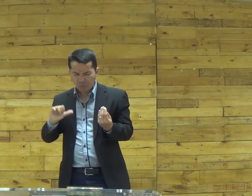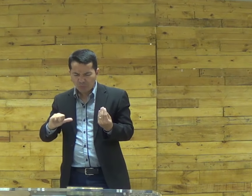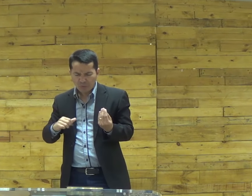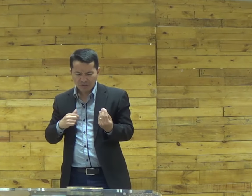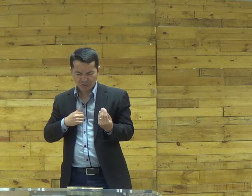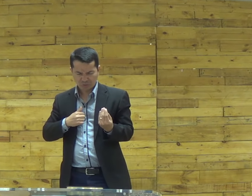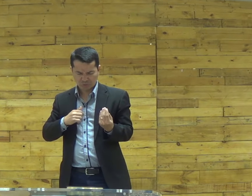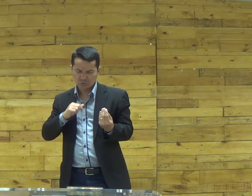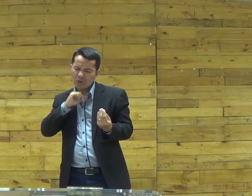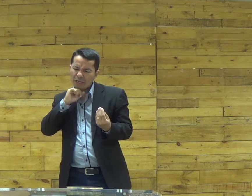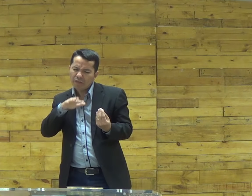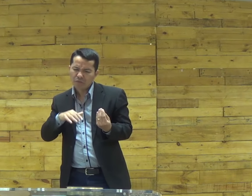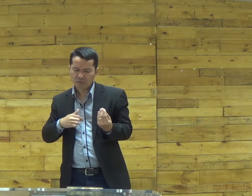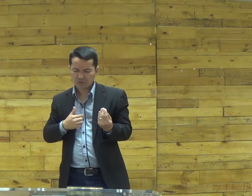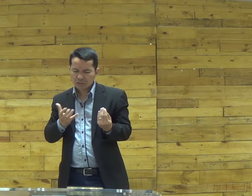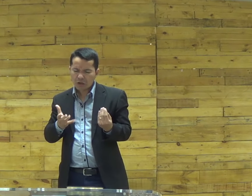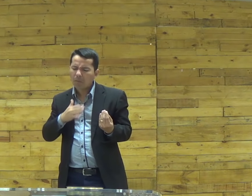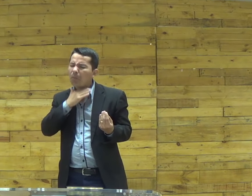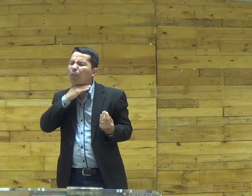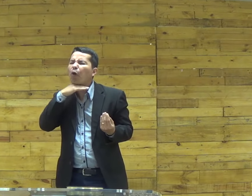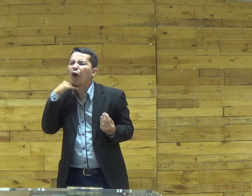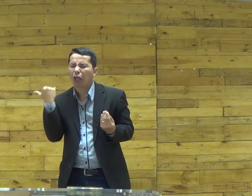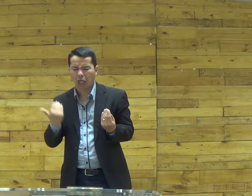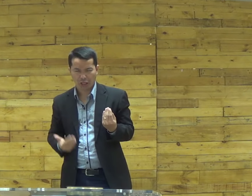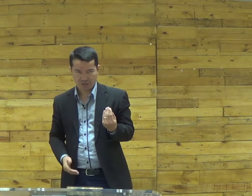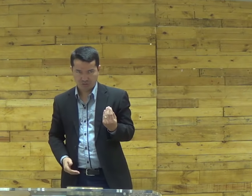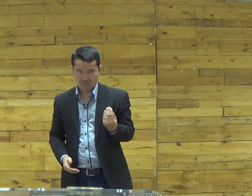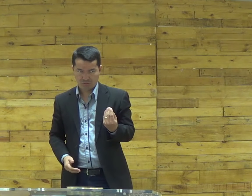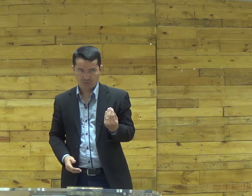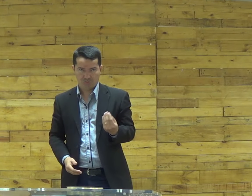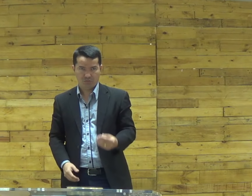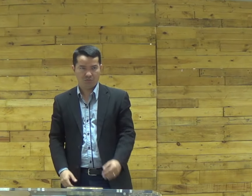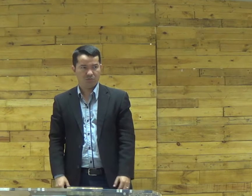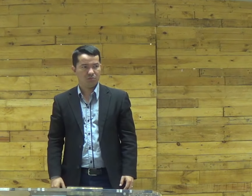você que acha que a sua vida é horrível, que tem vontade de